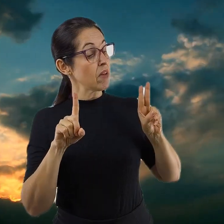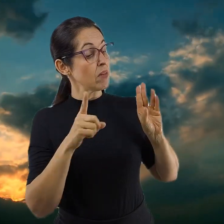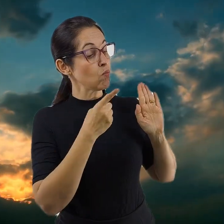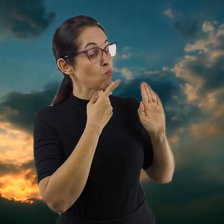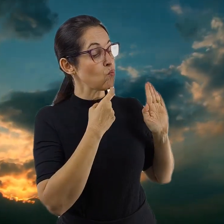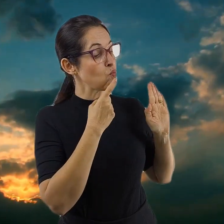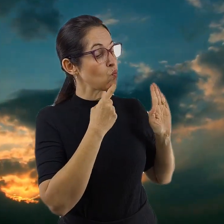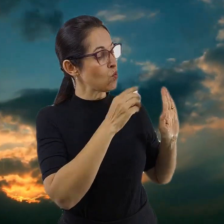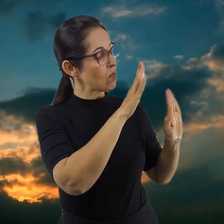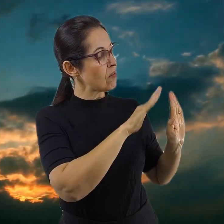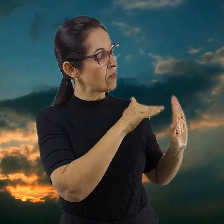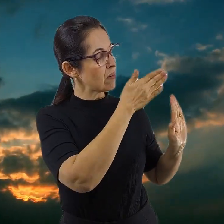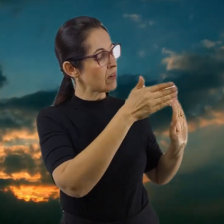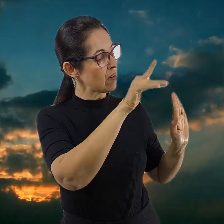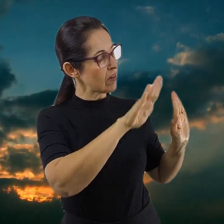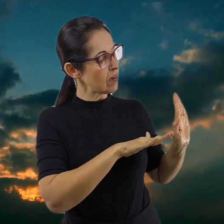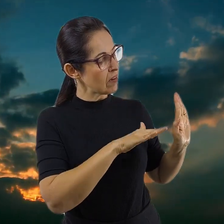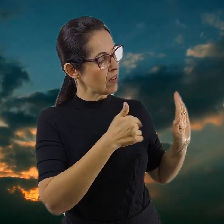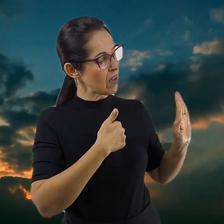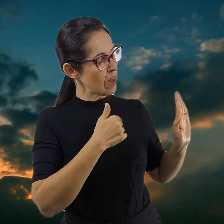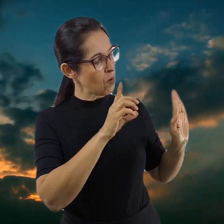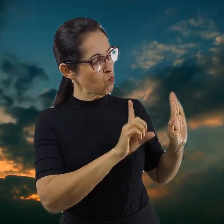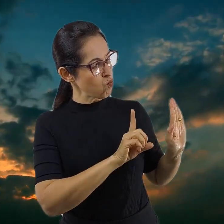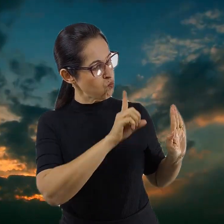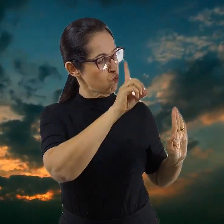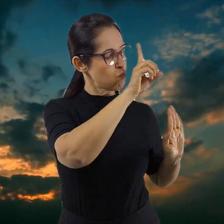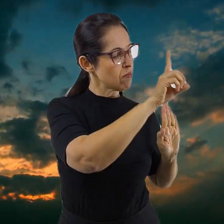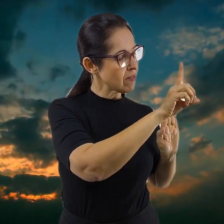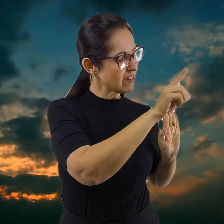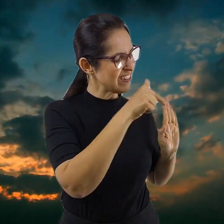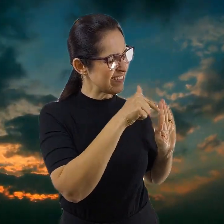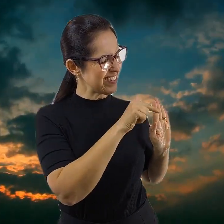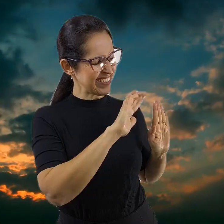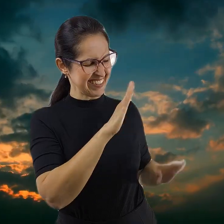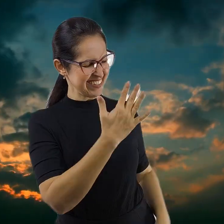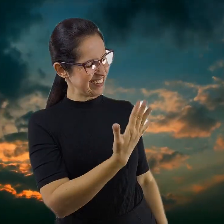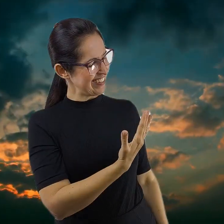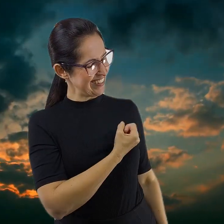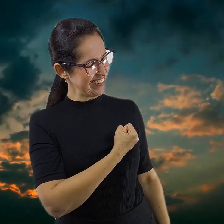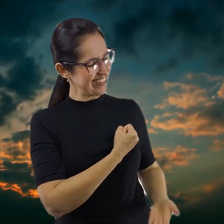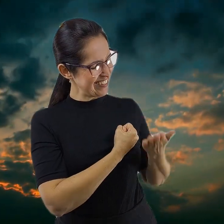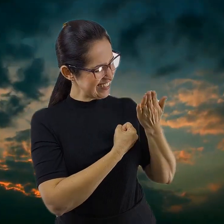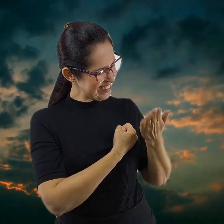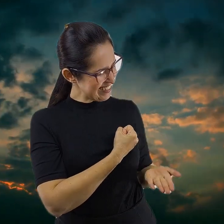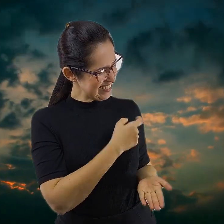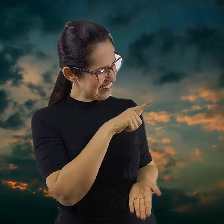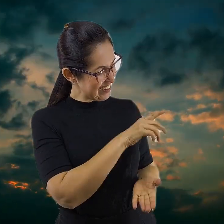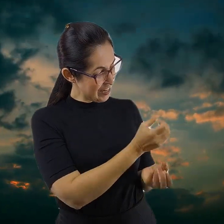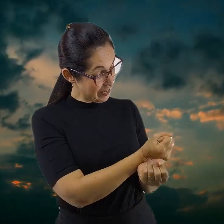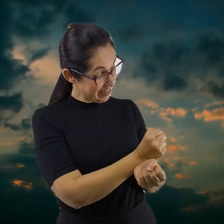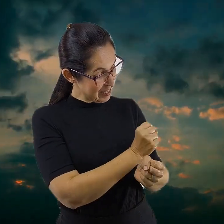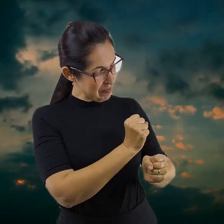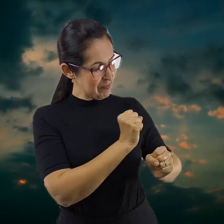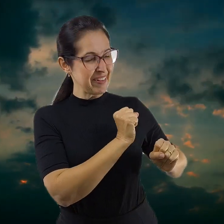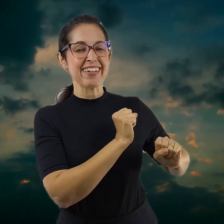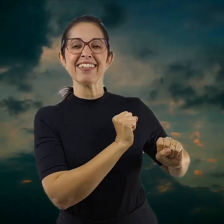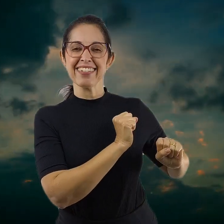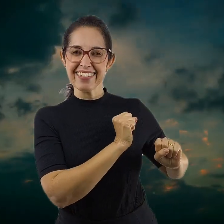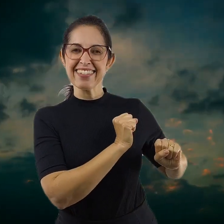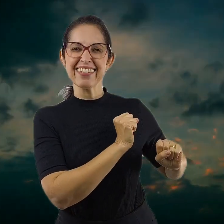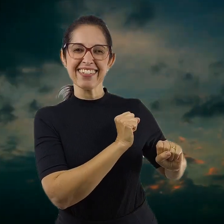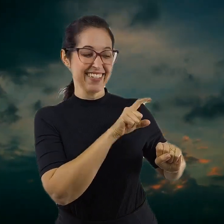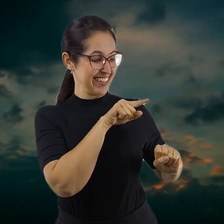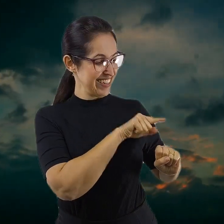vou passar por cima. E sereis salvos, sereis libertos,